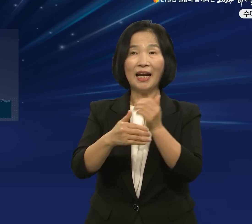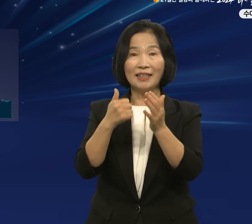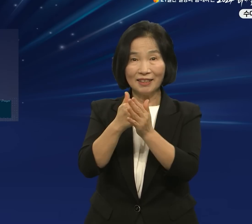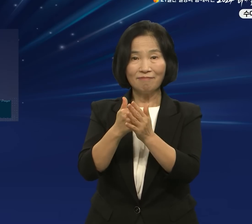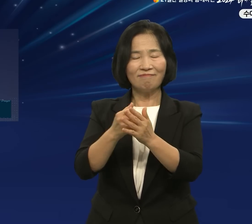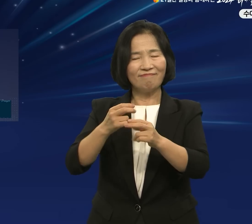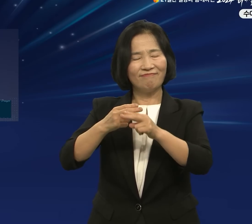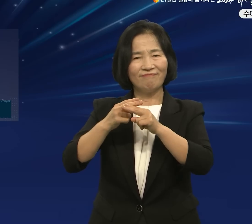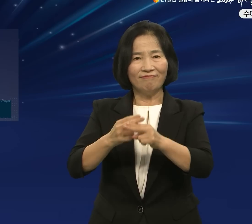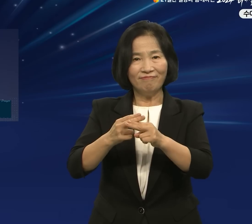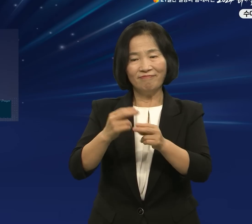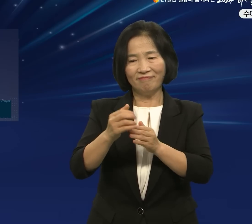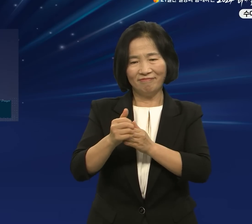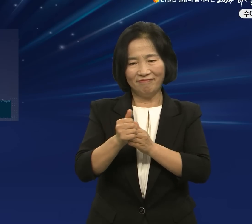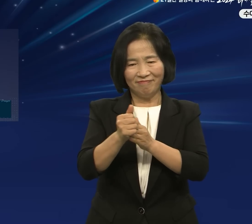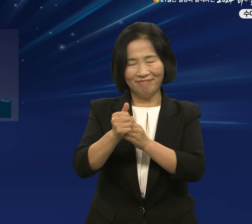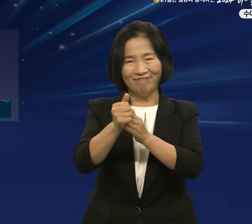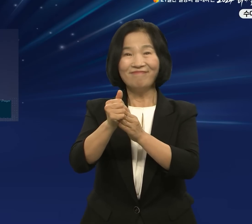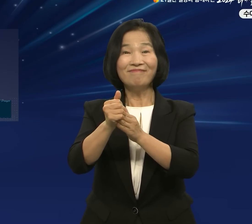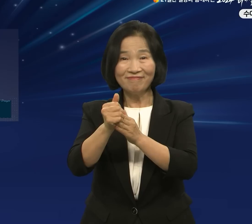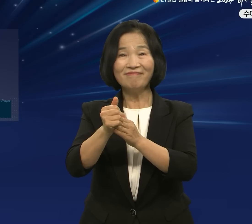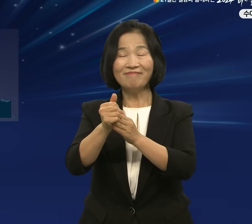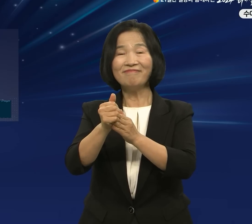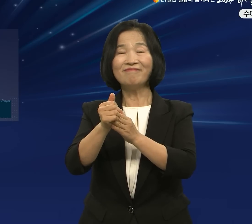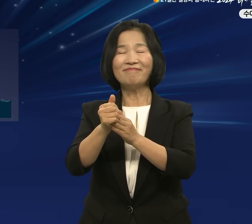하나님은 인도하십니다.